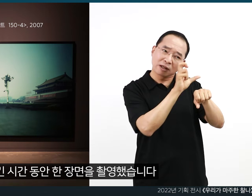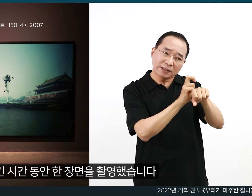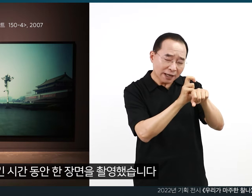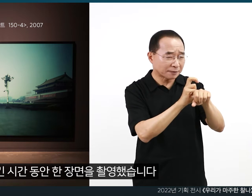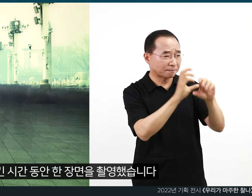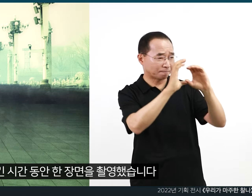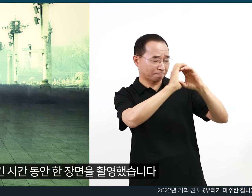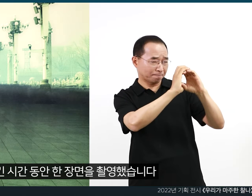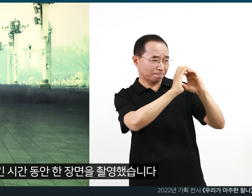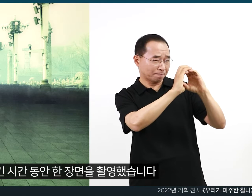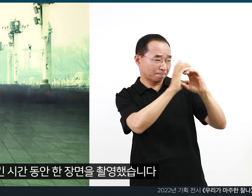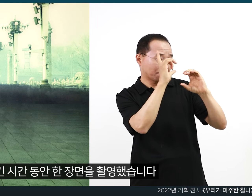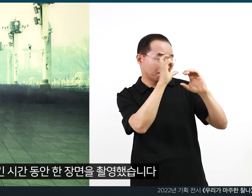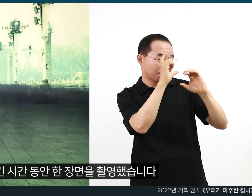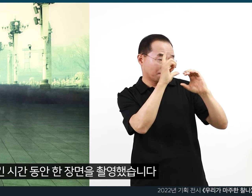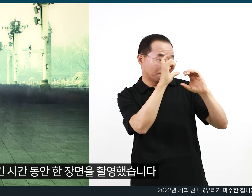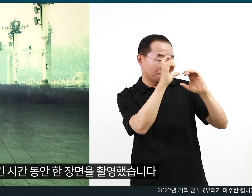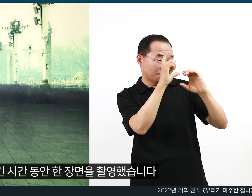촬영했습니다.